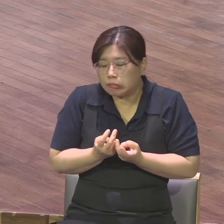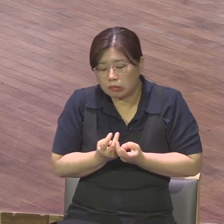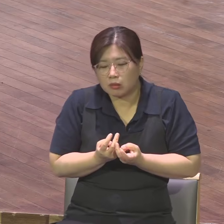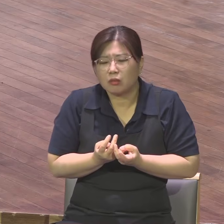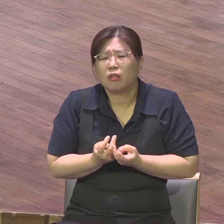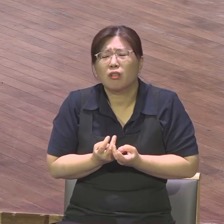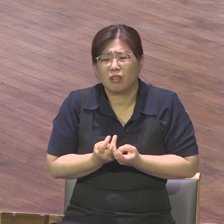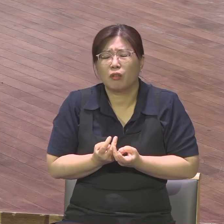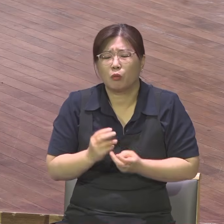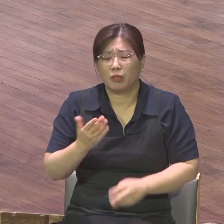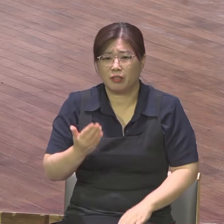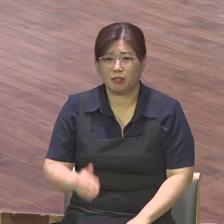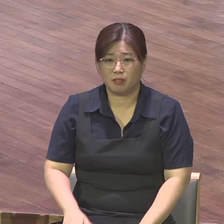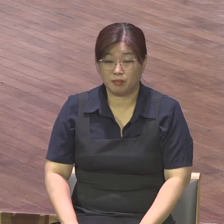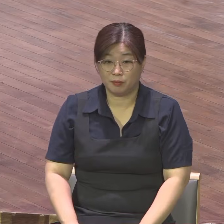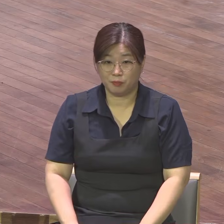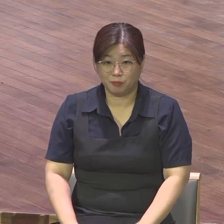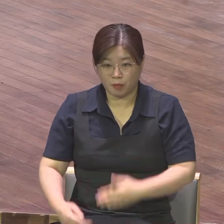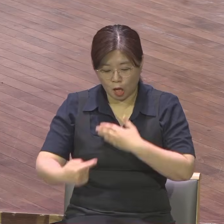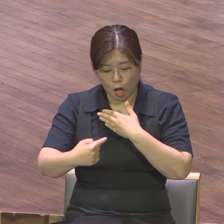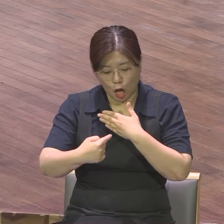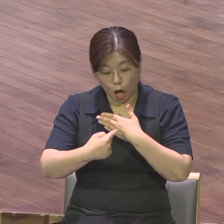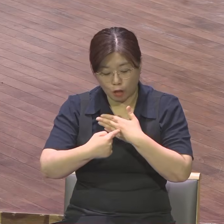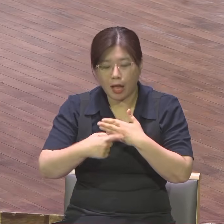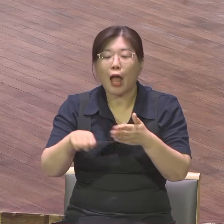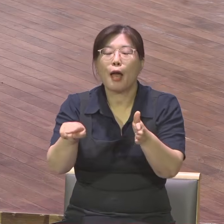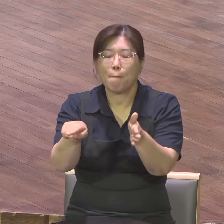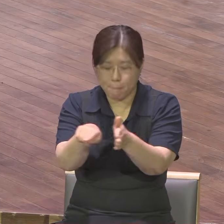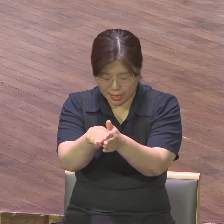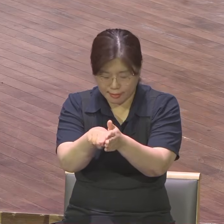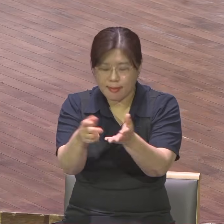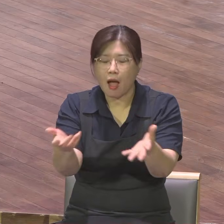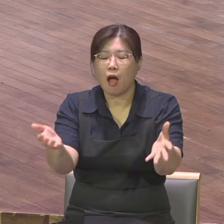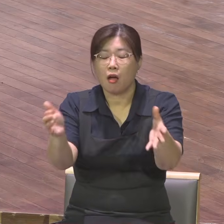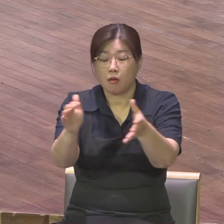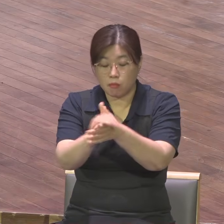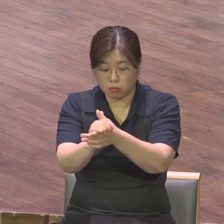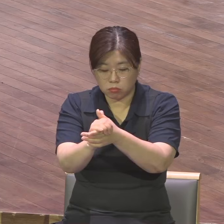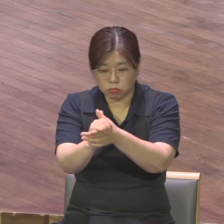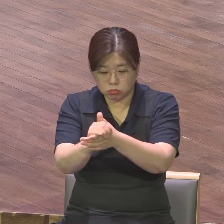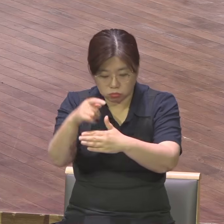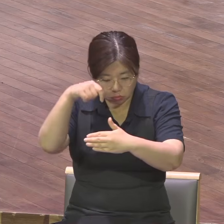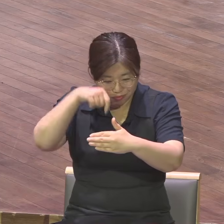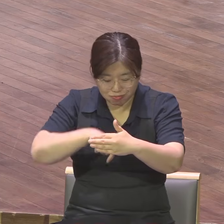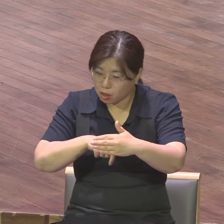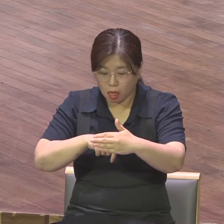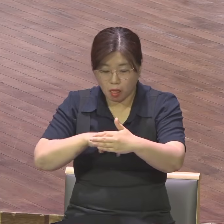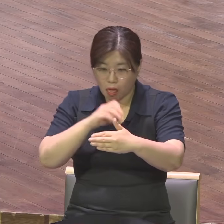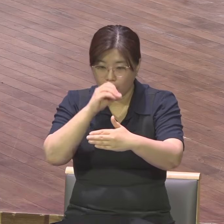실제적으로는 믿지를 않았어요. 그러니까 완전히 망하지요.